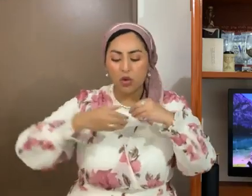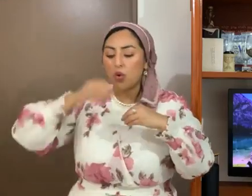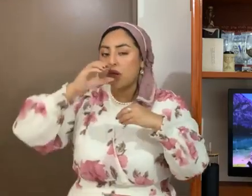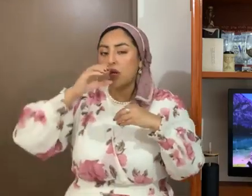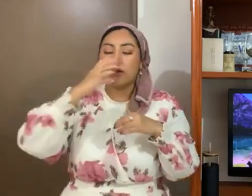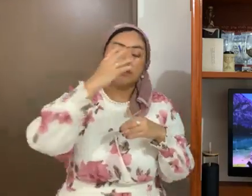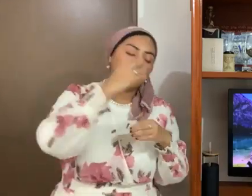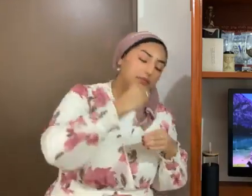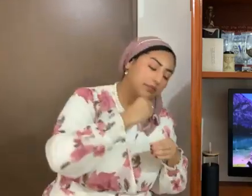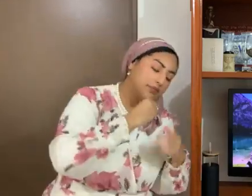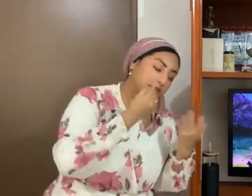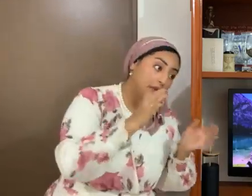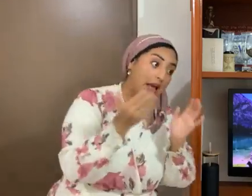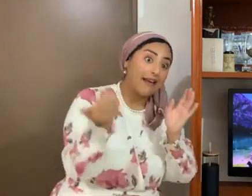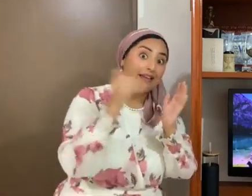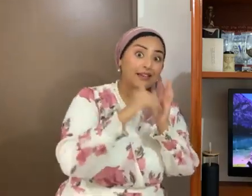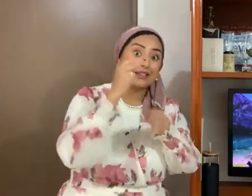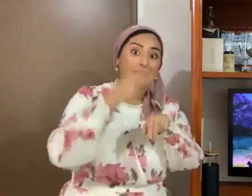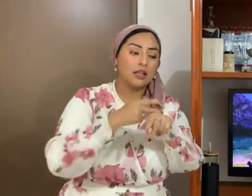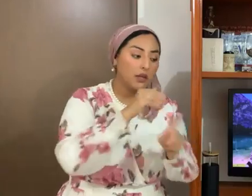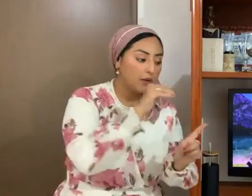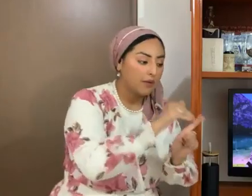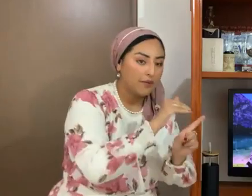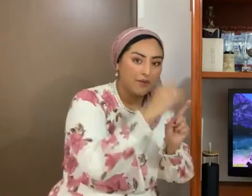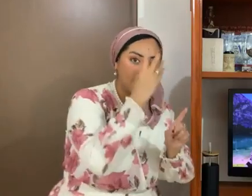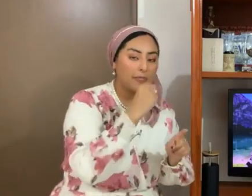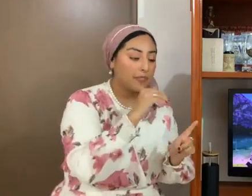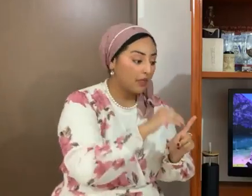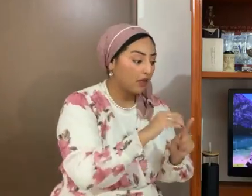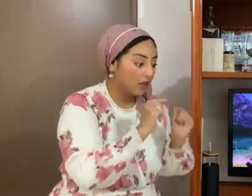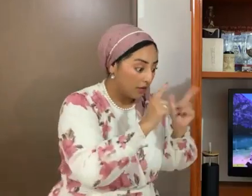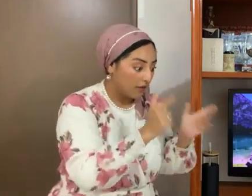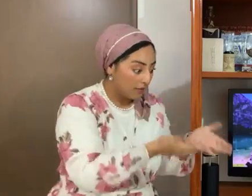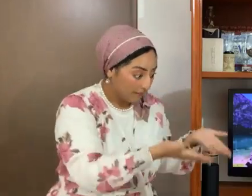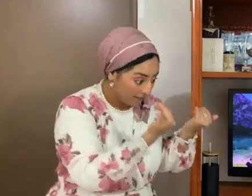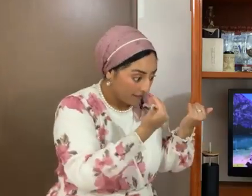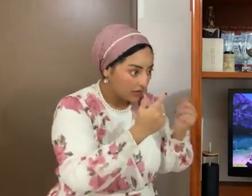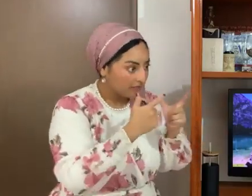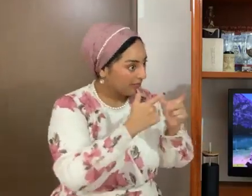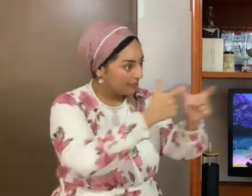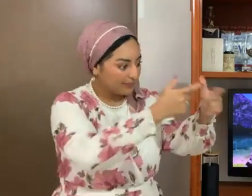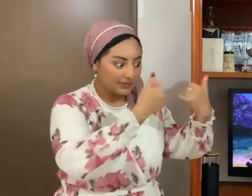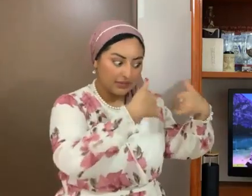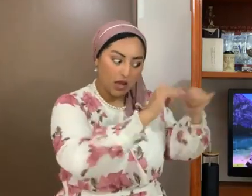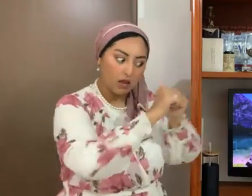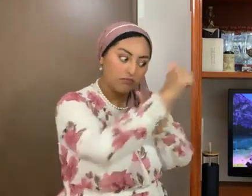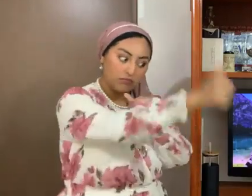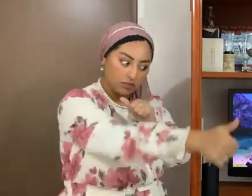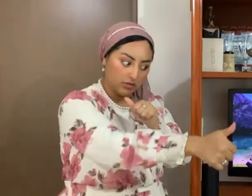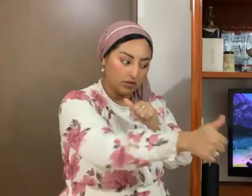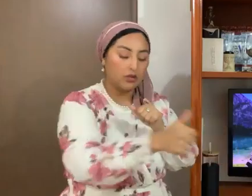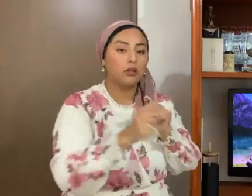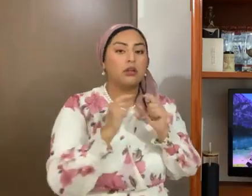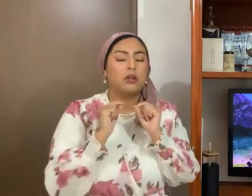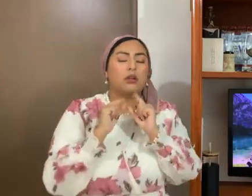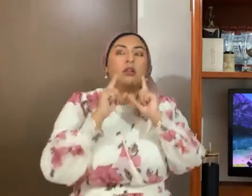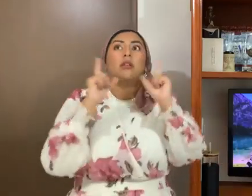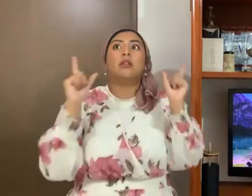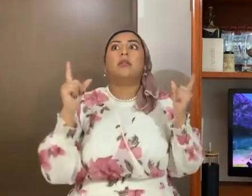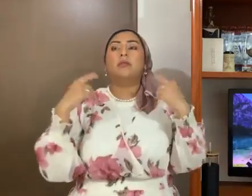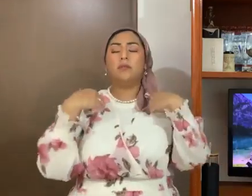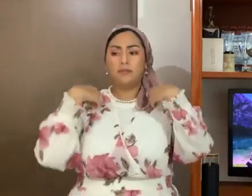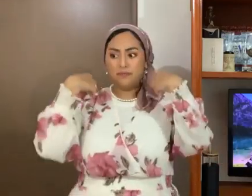dormirse. Y volviendo el ángel de Yahweh la segunda vez le tocó diciendo, levántate y come porque el largo camino te resta. Se levantó pues, comió y bebió,